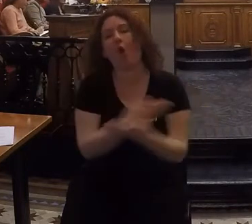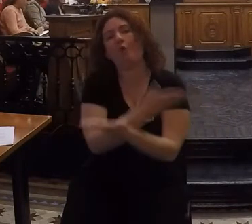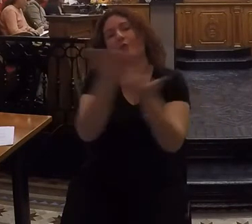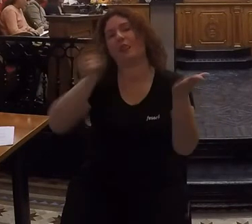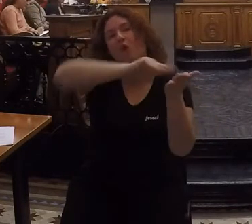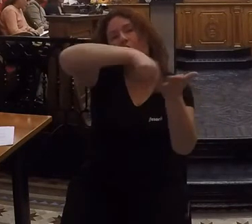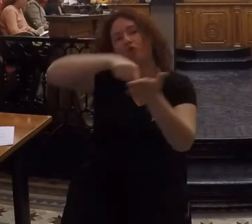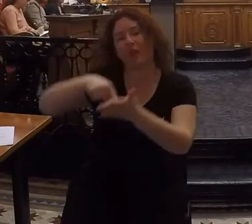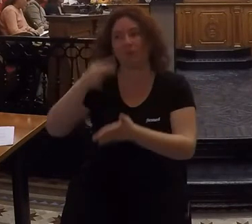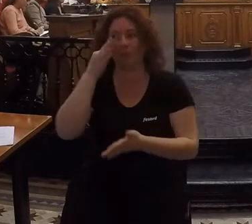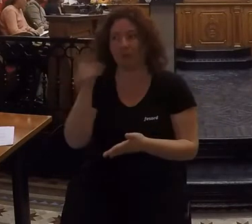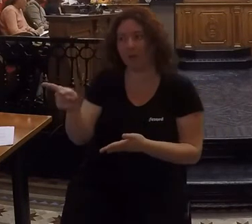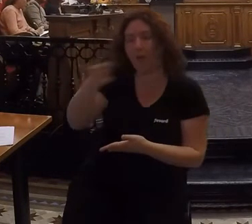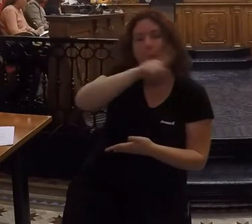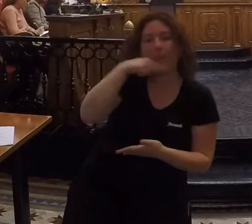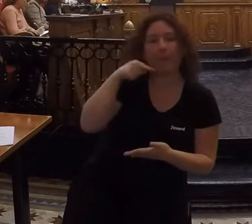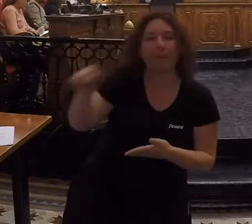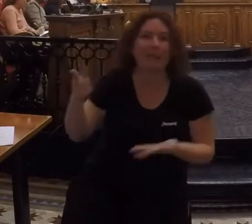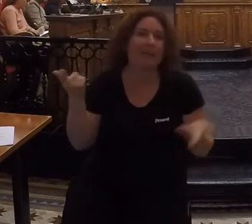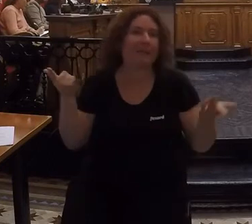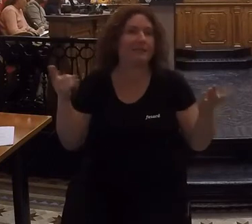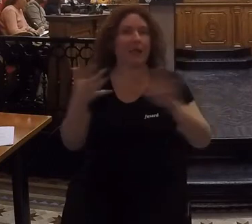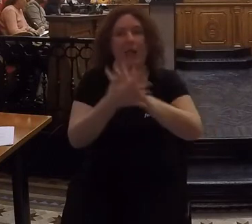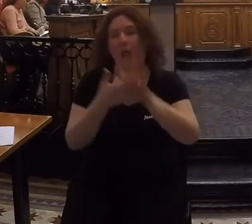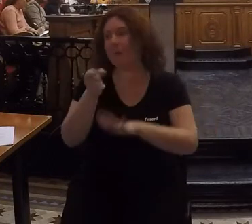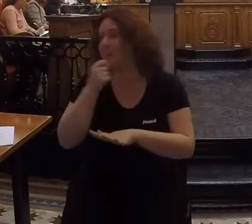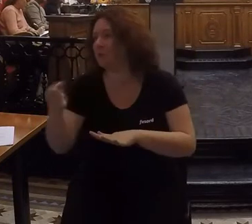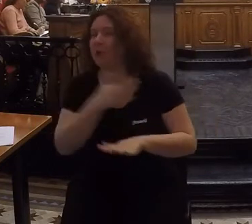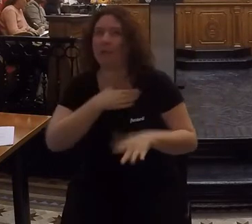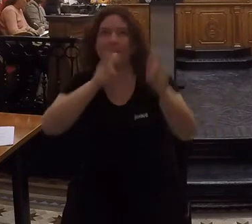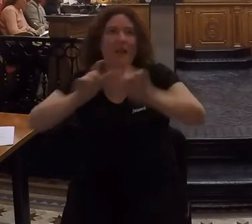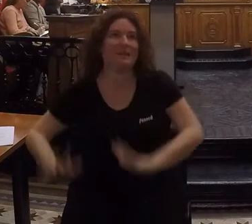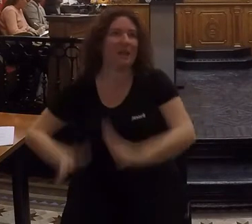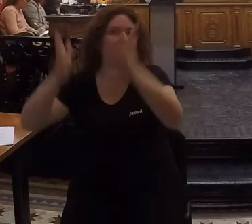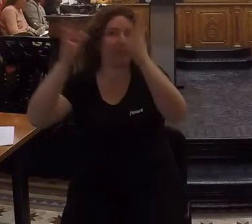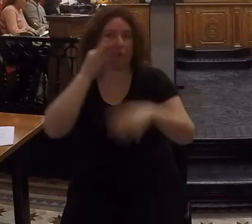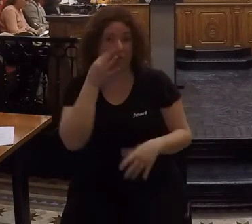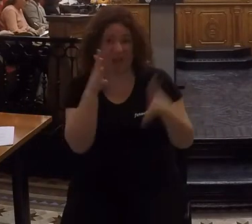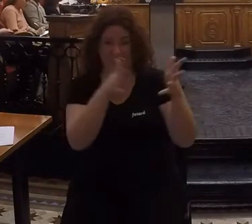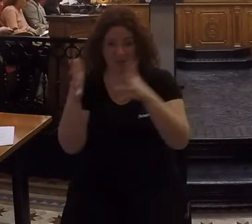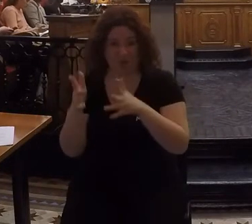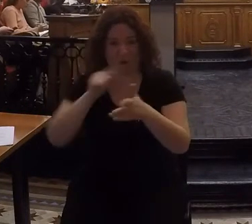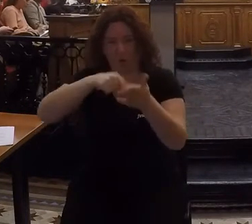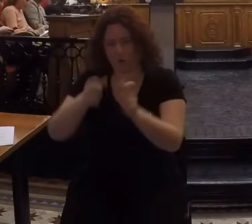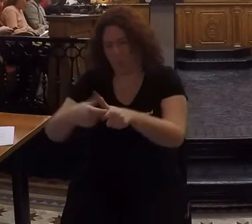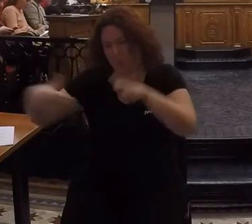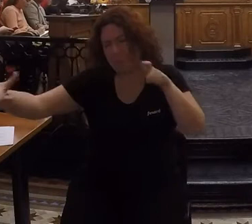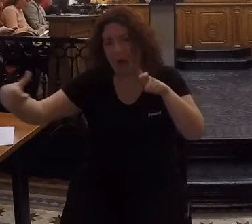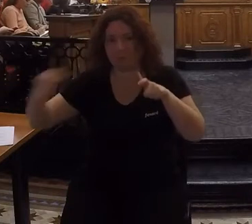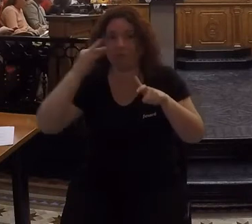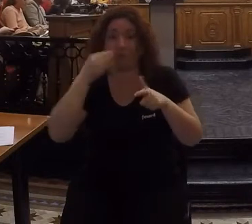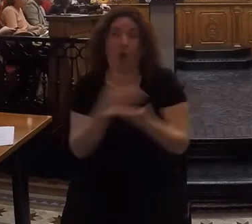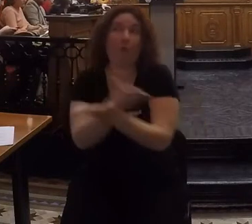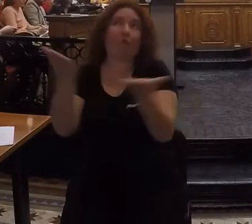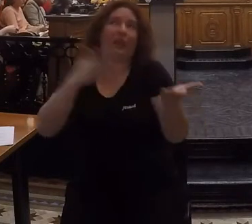que venían a arreglar y cambiar las cosas, pues tienen más asesores, tienen más gasto y, desde luego, contratan a muchos